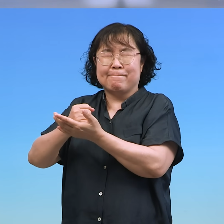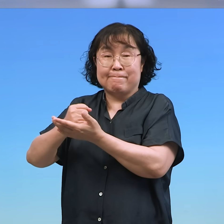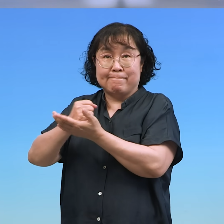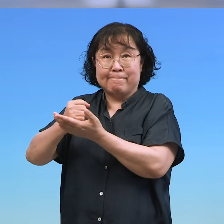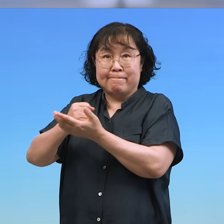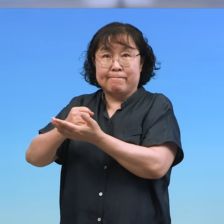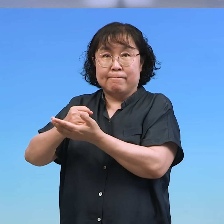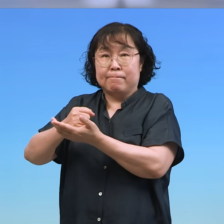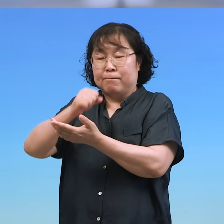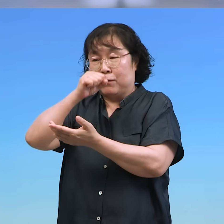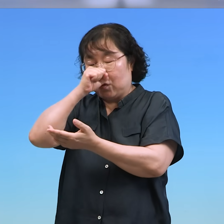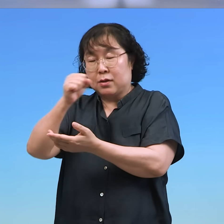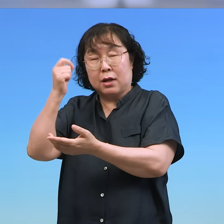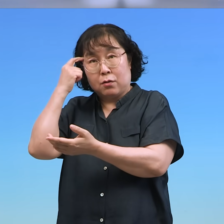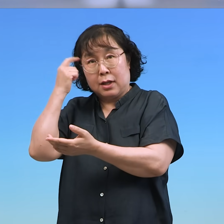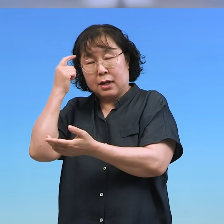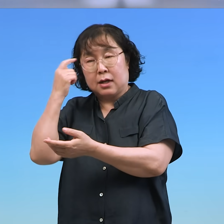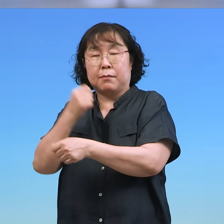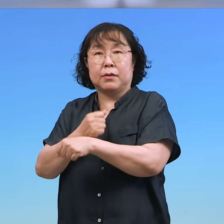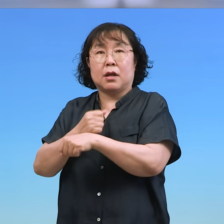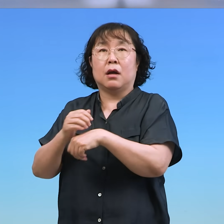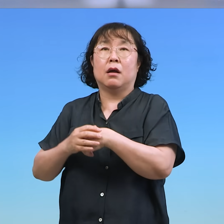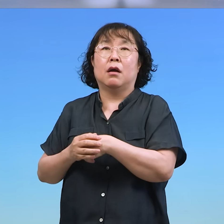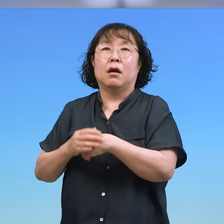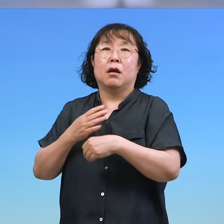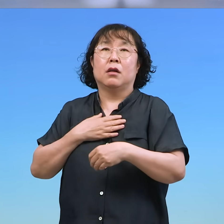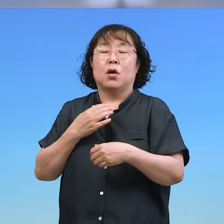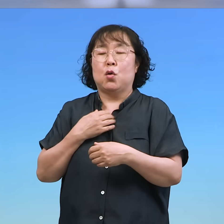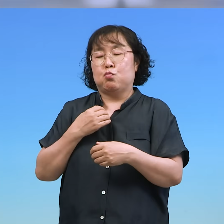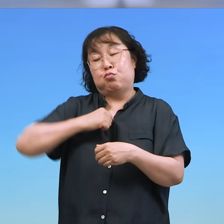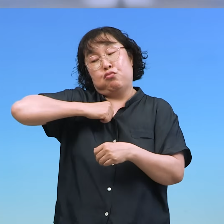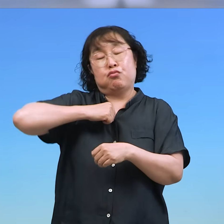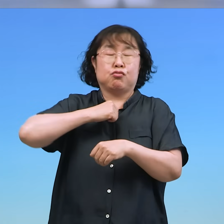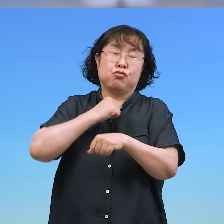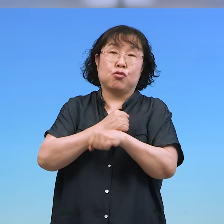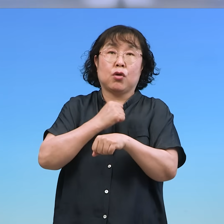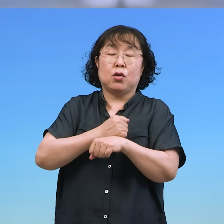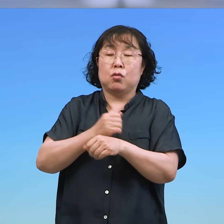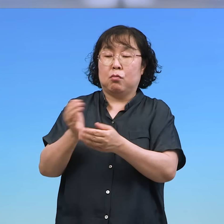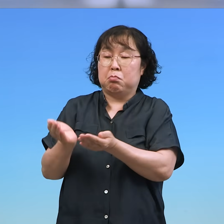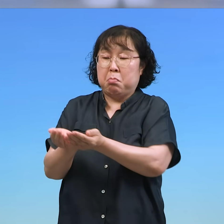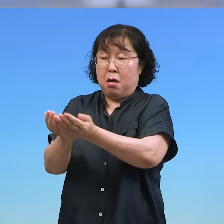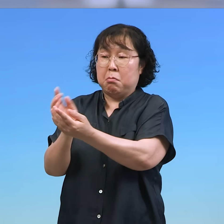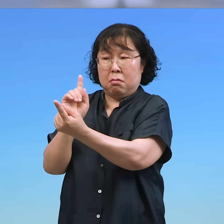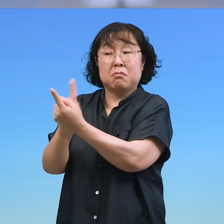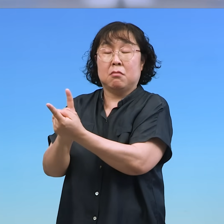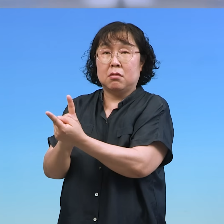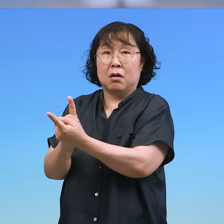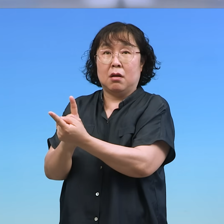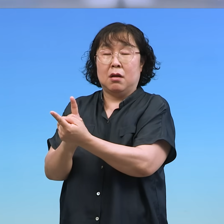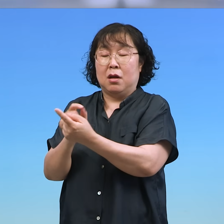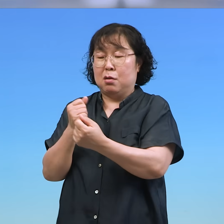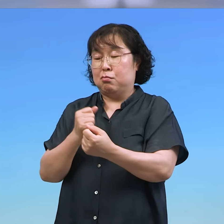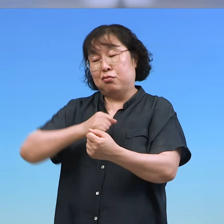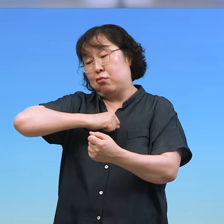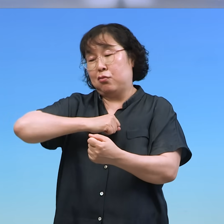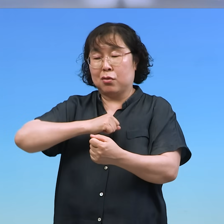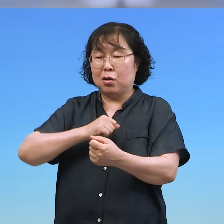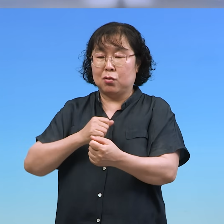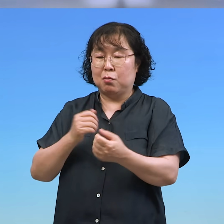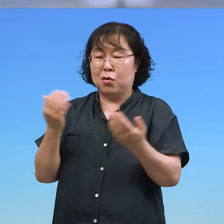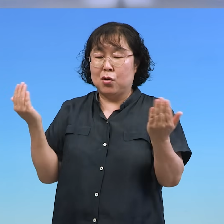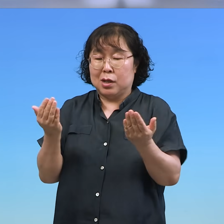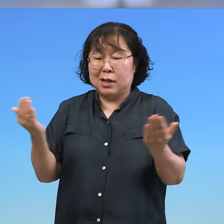신앙이 조금 없으면서 시험에 든 사람이 하는 이야기 이거예요. 불순종해도 배가 잘 오네. 불순종해서